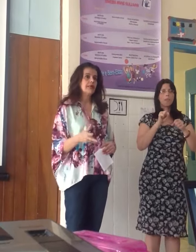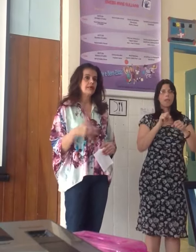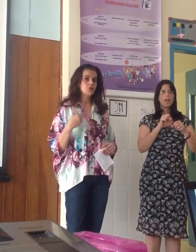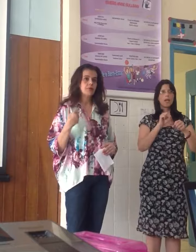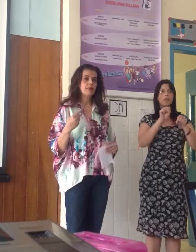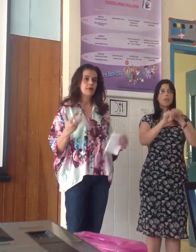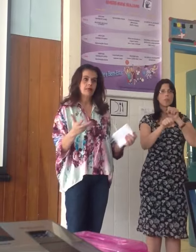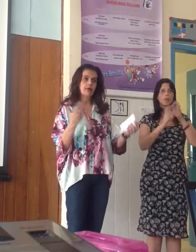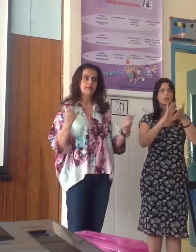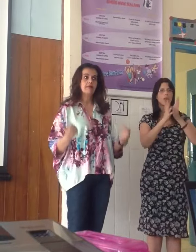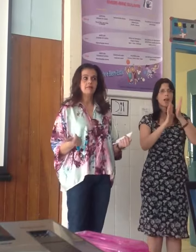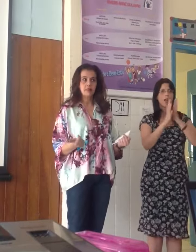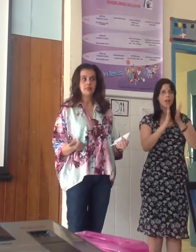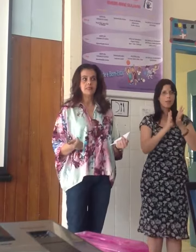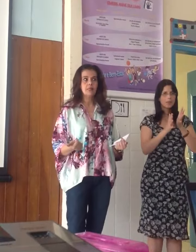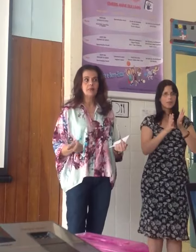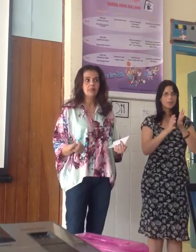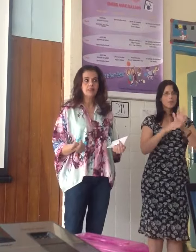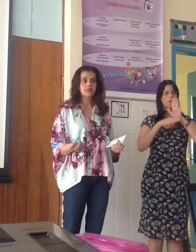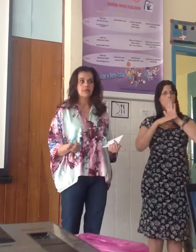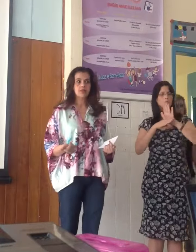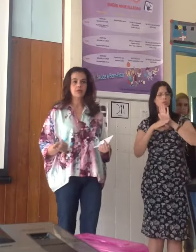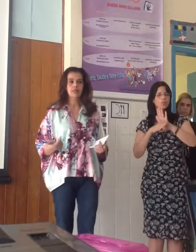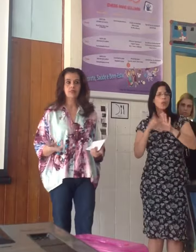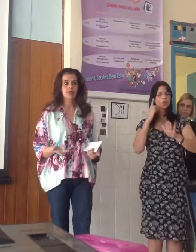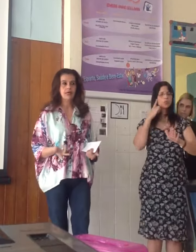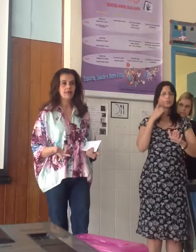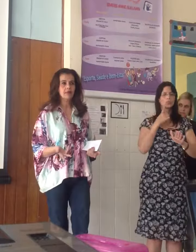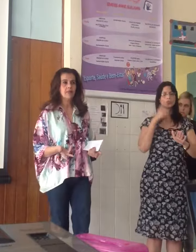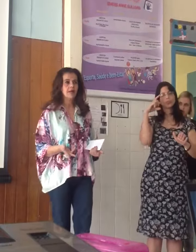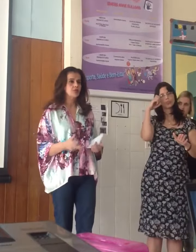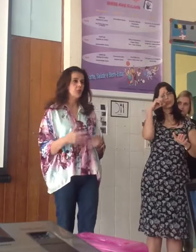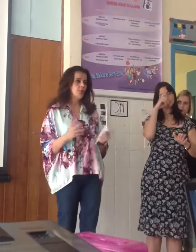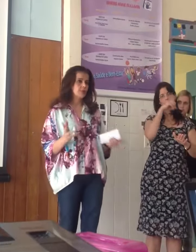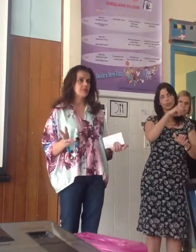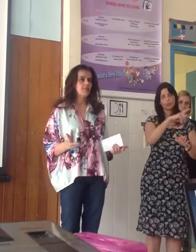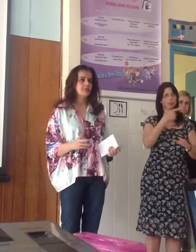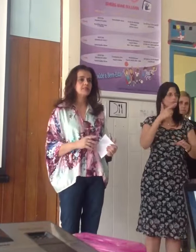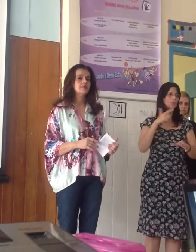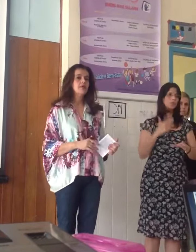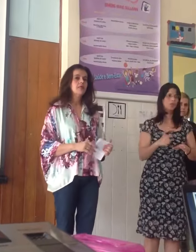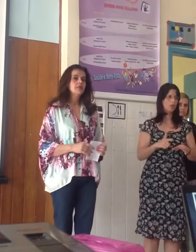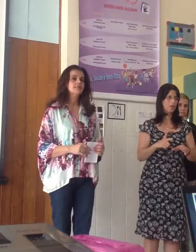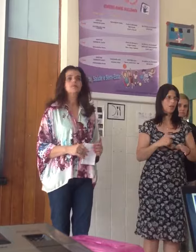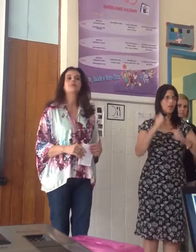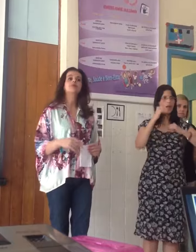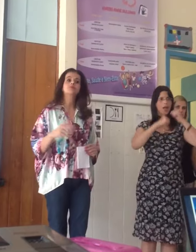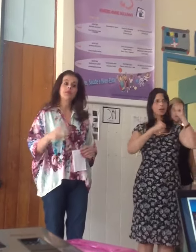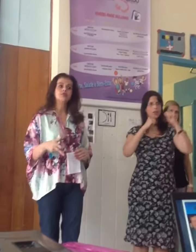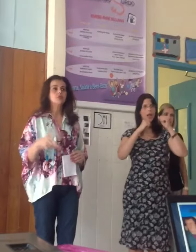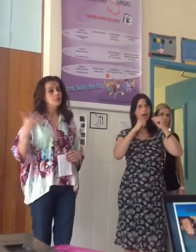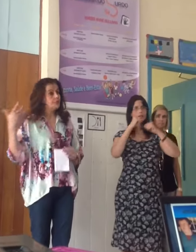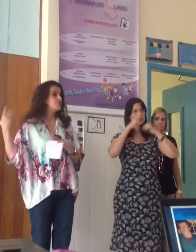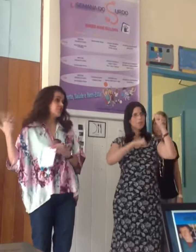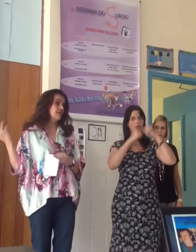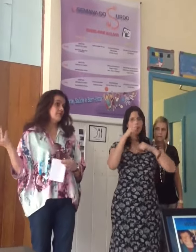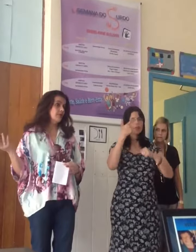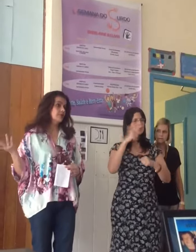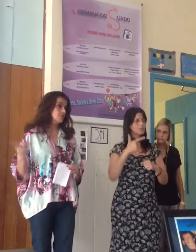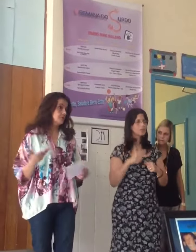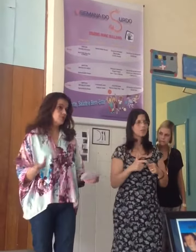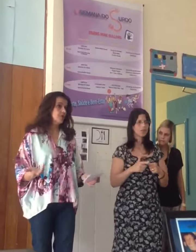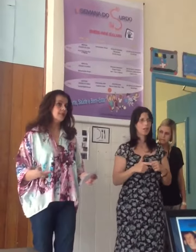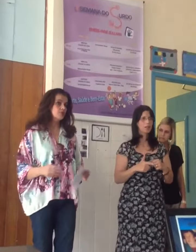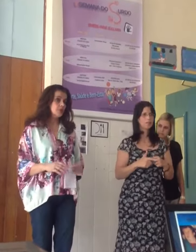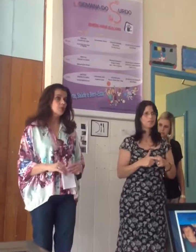os funcionários para atender essa demanda que está chegando no mercado de trabalho, são poucas empresas que se prestam ou prestavam